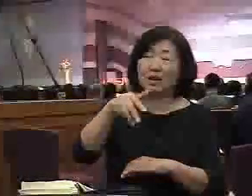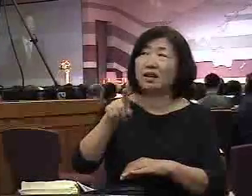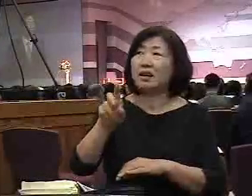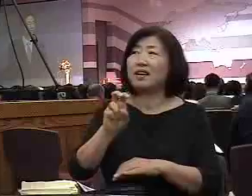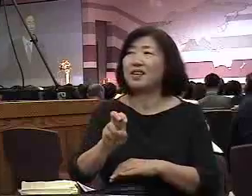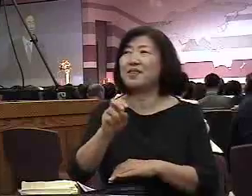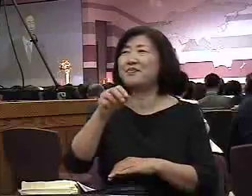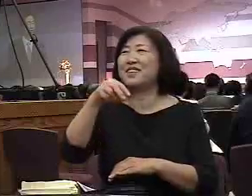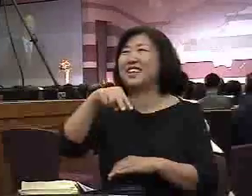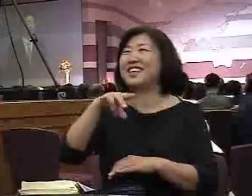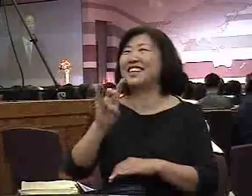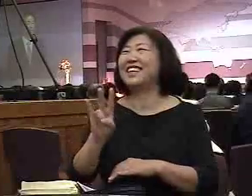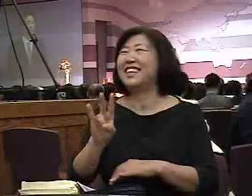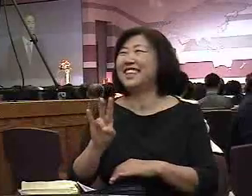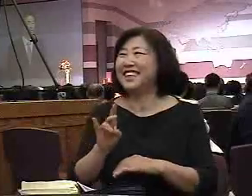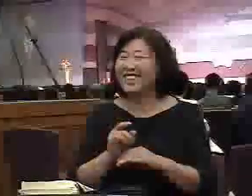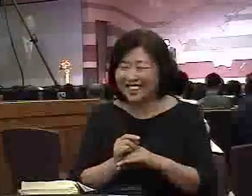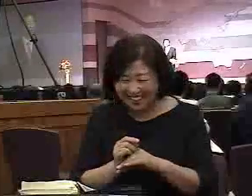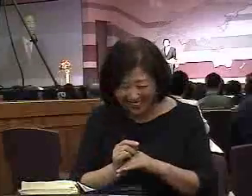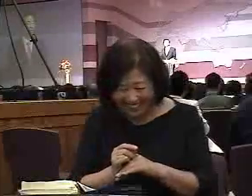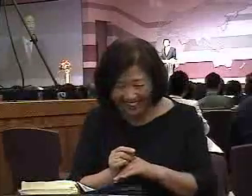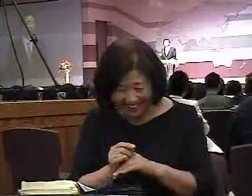가르칠까?